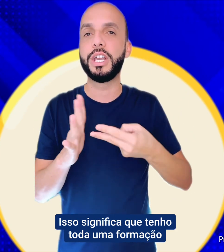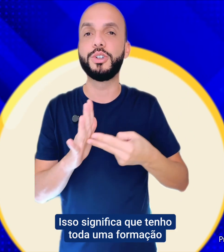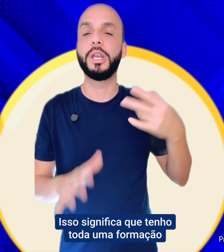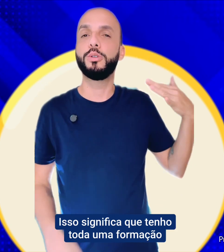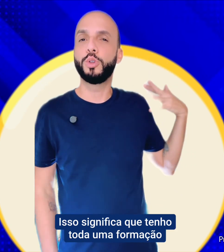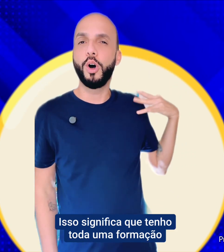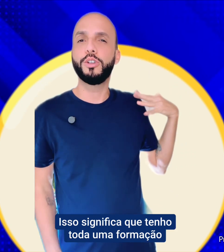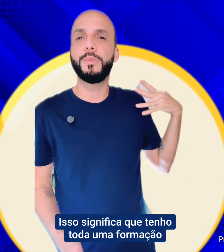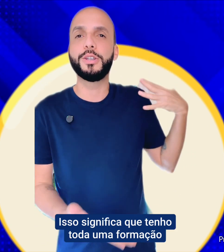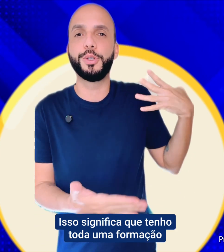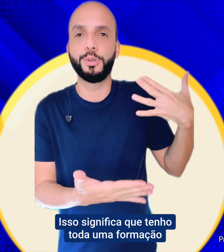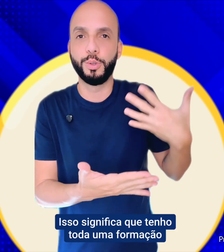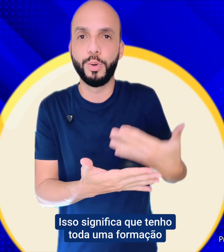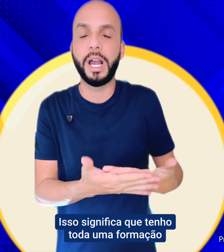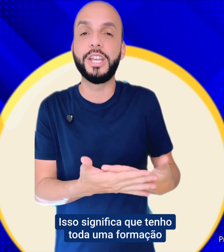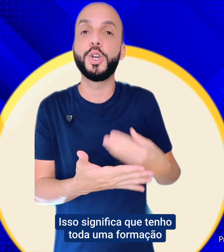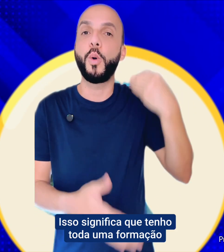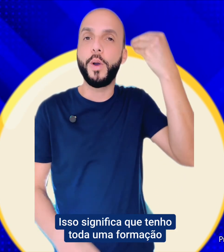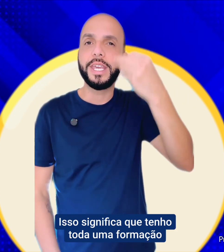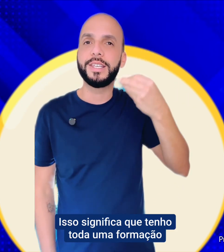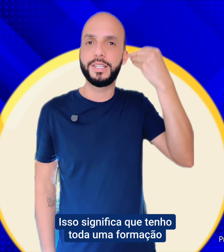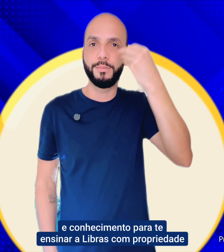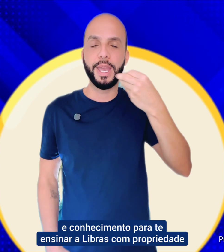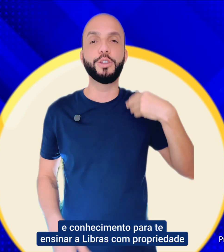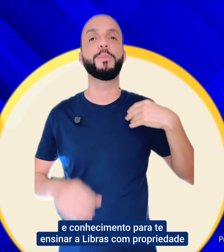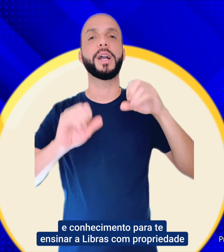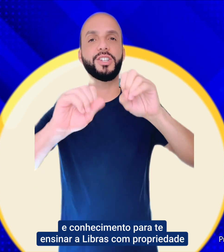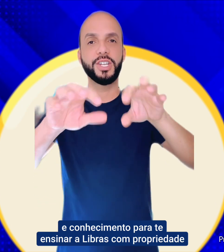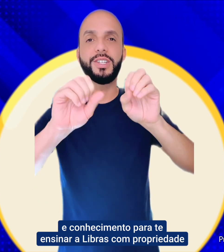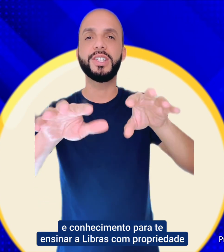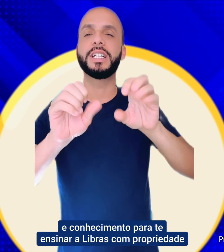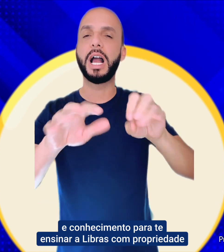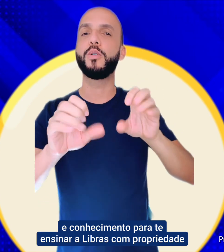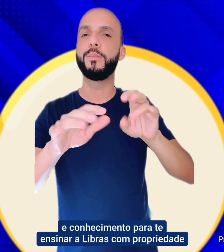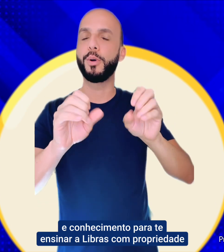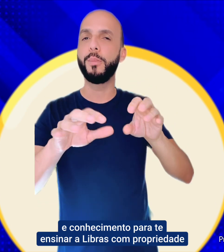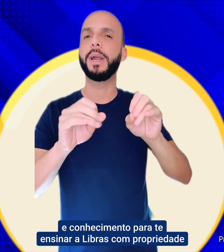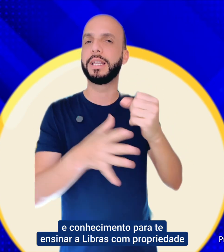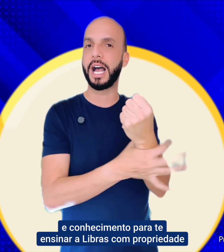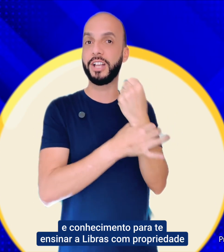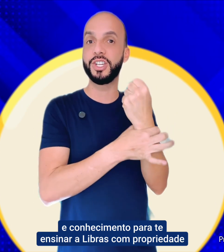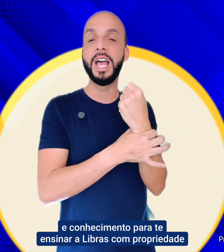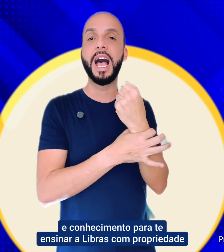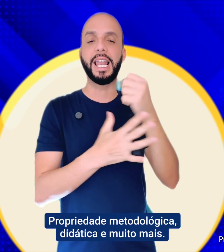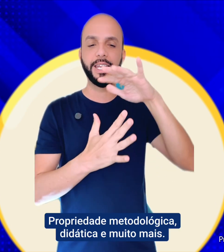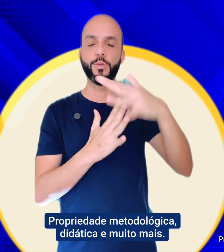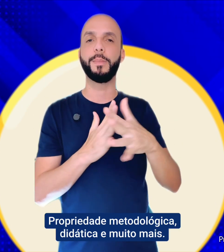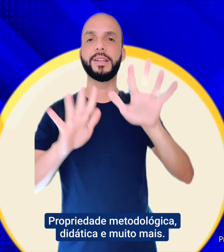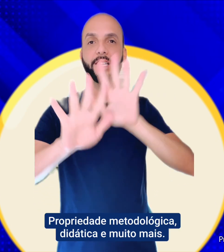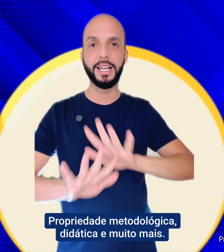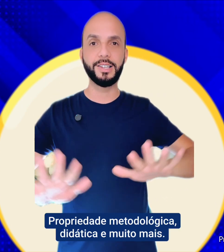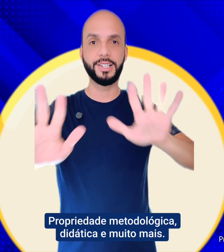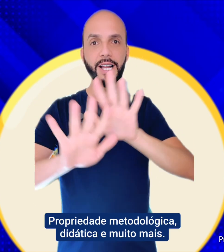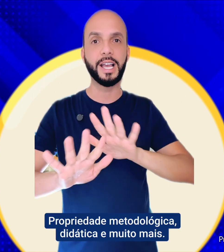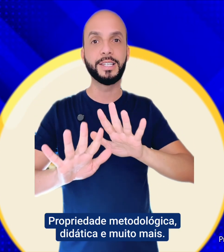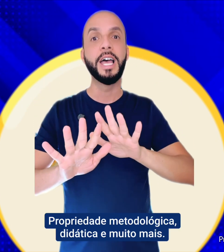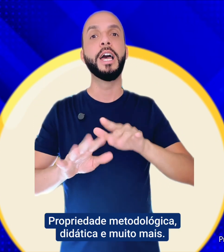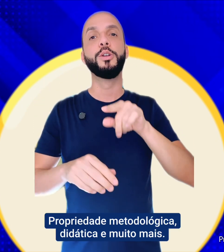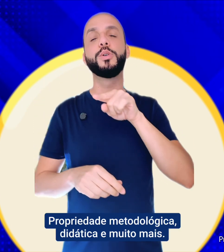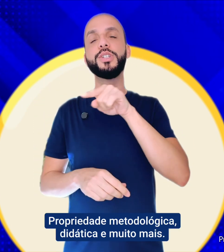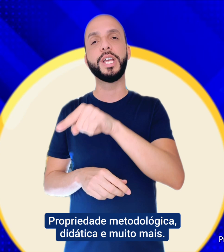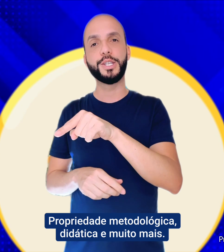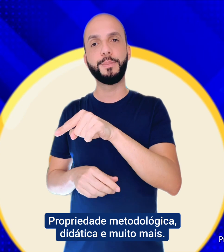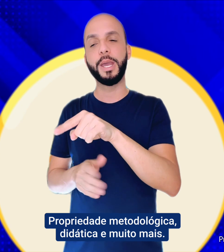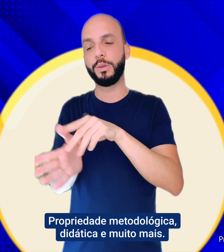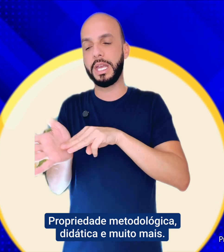ou seja, tem toda uma estrutura aí de conhecimento para te ensinar com propriedade a língua brasileira de sinais,